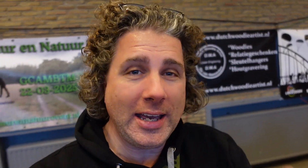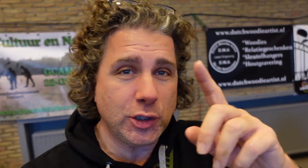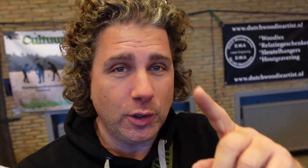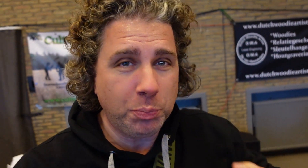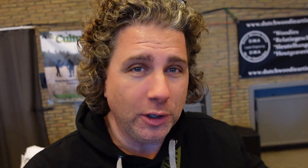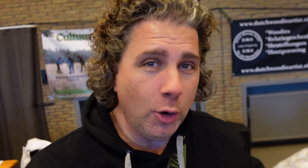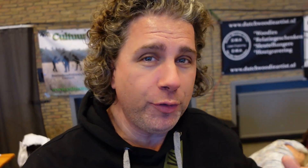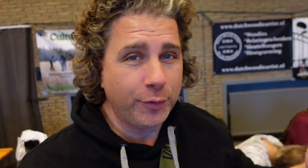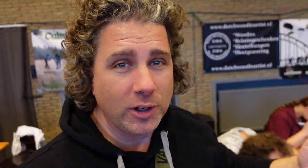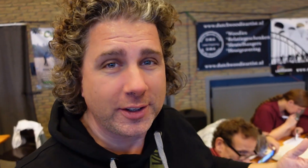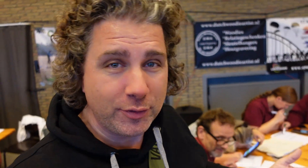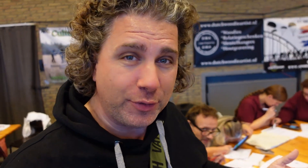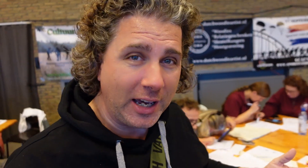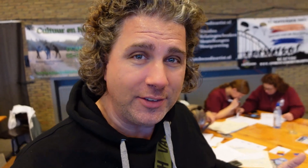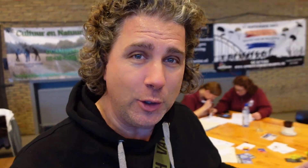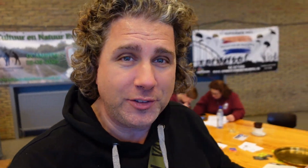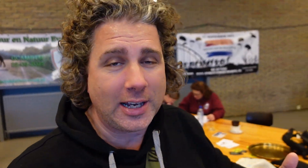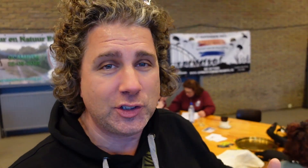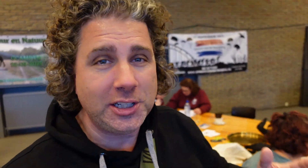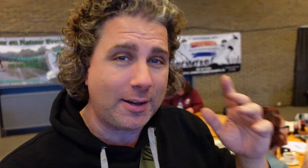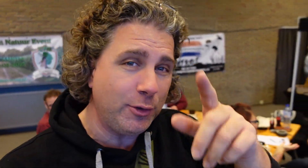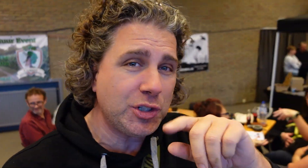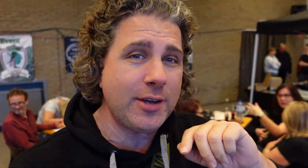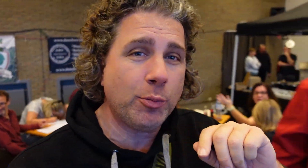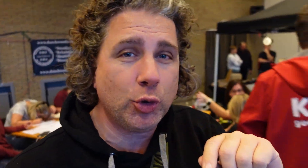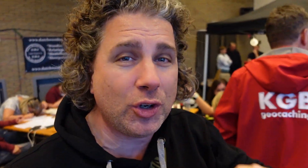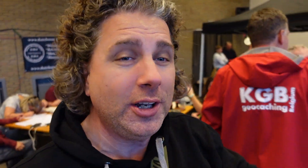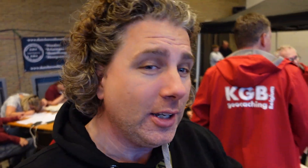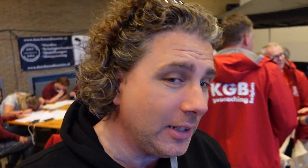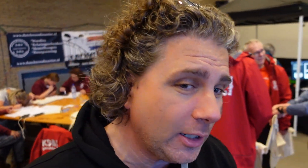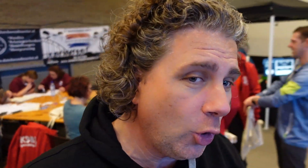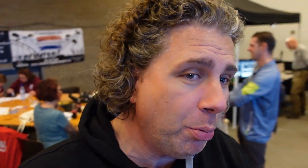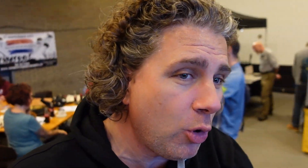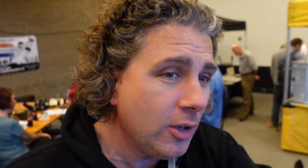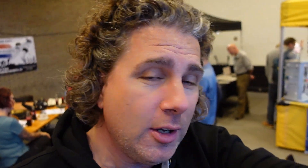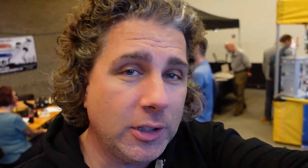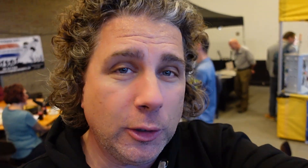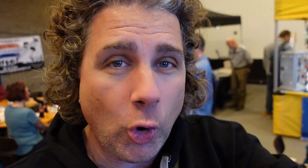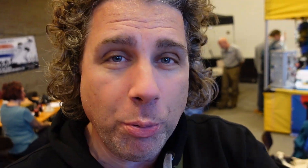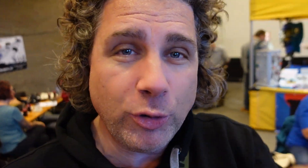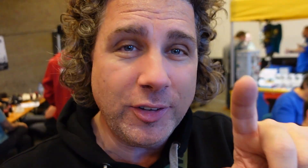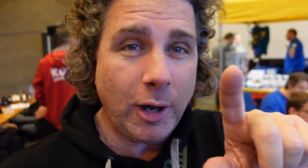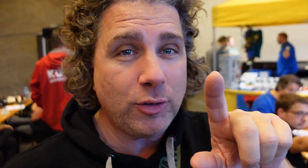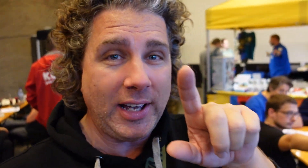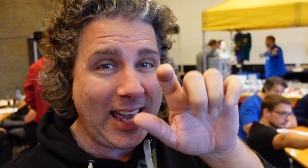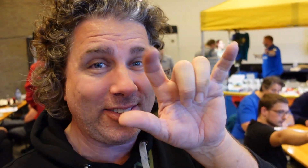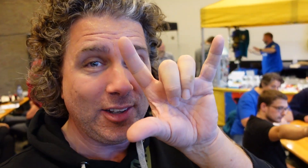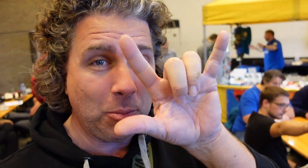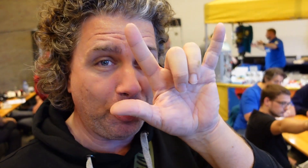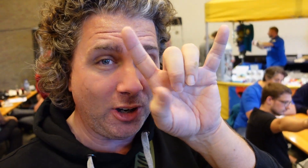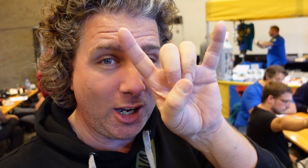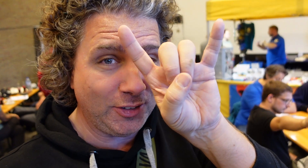ontmoeten en Zoals beloofd voordat ik het weer vergeet aan jullie te laten zien gaan we nu eens even op zoek naar het logboek want het logboek ziet er ook wel